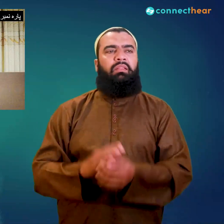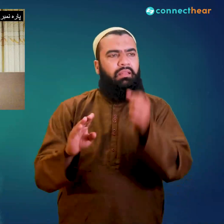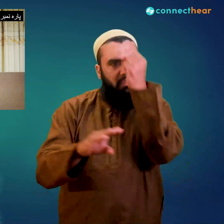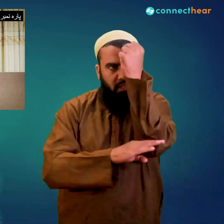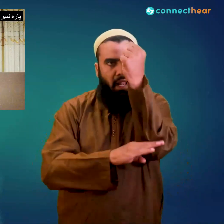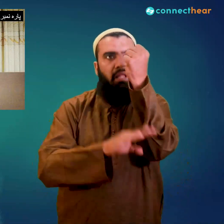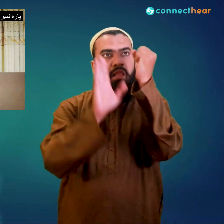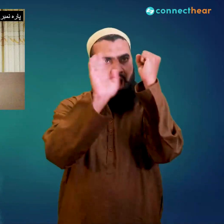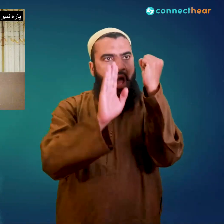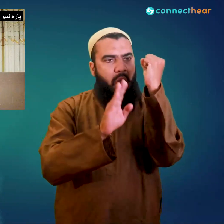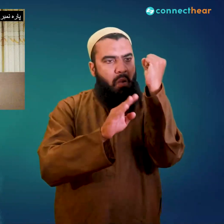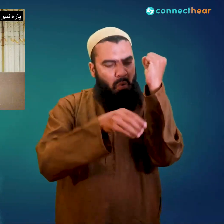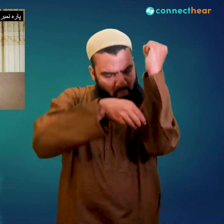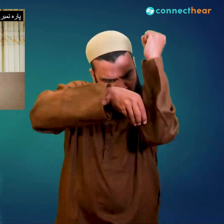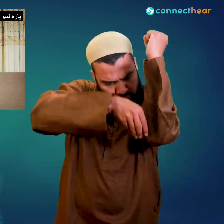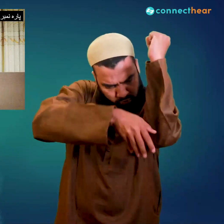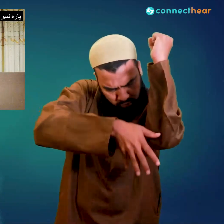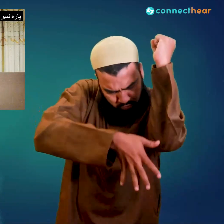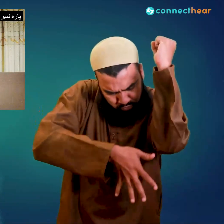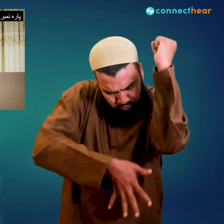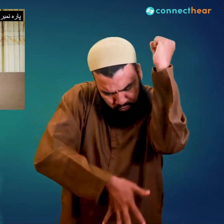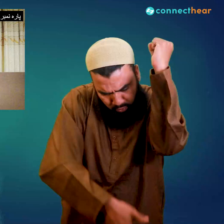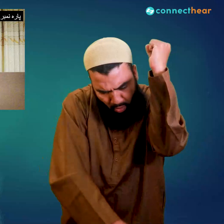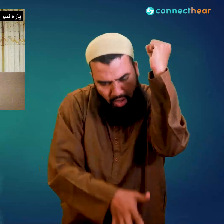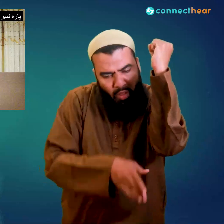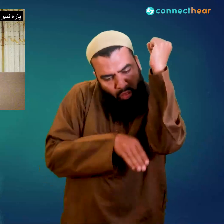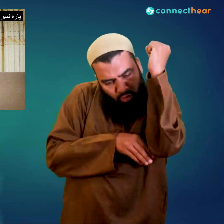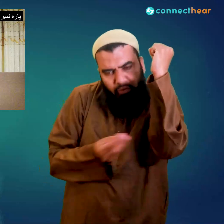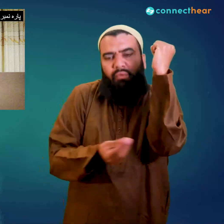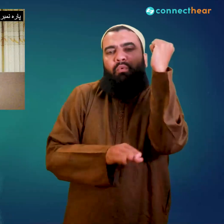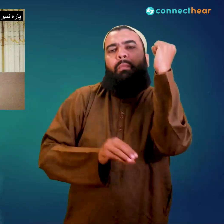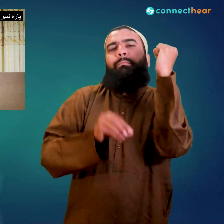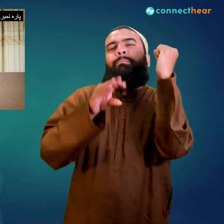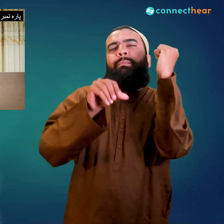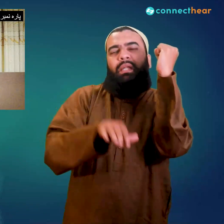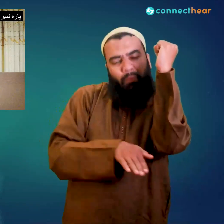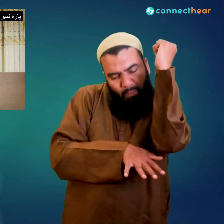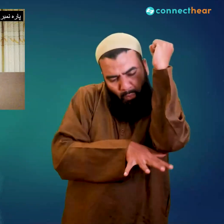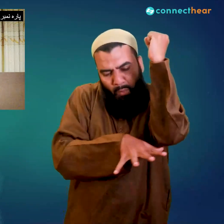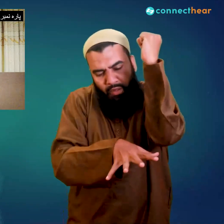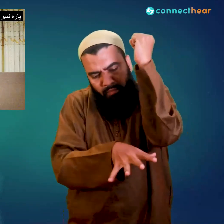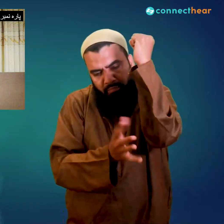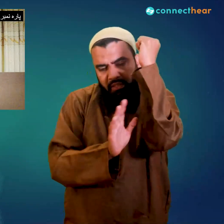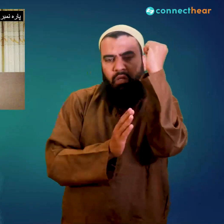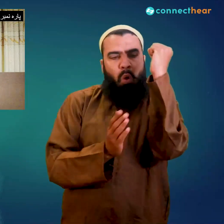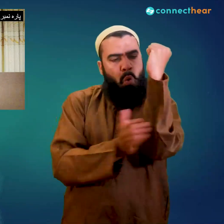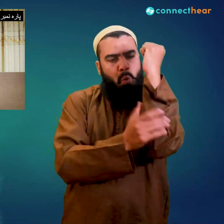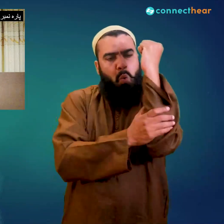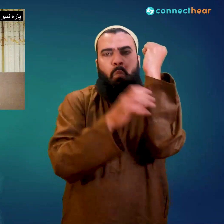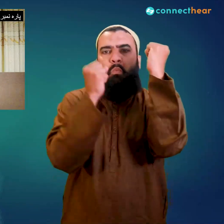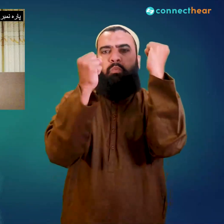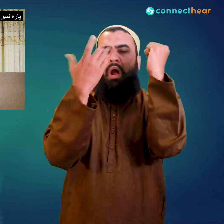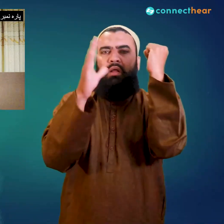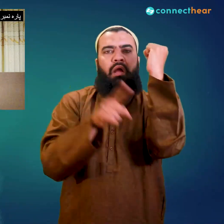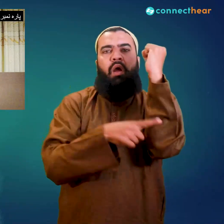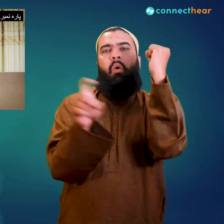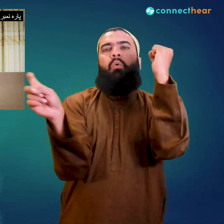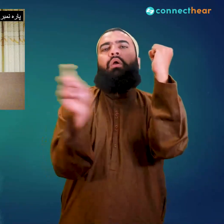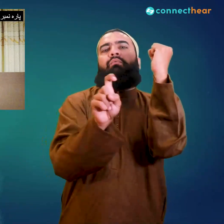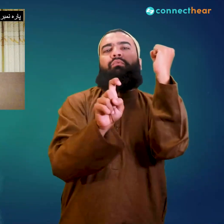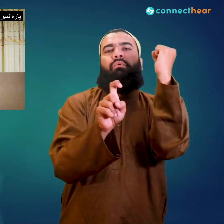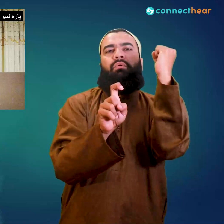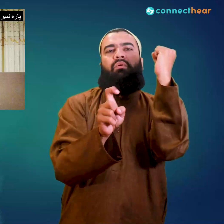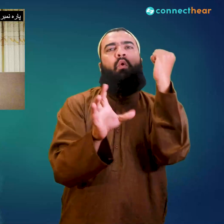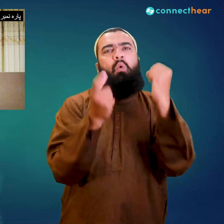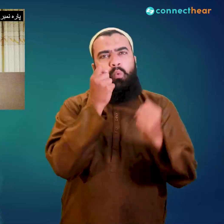کی کہ جس کی جڑیں زمین کی اوپری حصے پر ہوں، اور جب چاہے کوئی اسے آسانی سے اکھاڑ